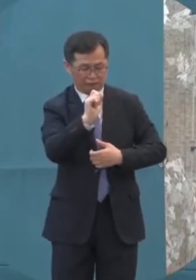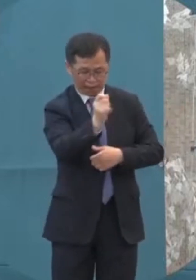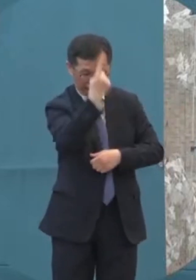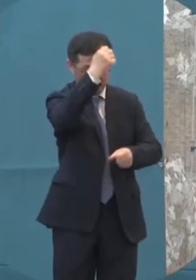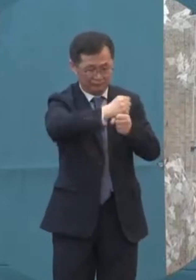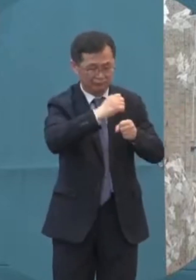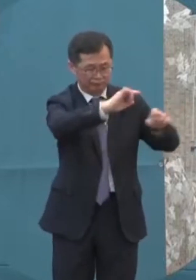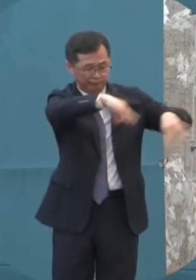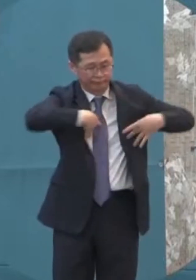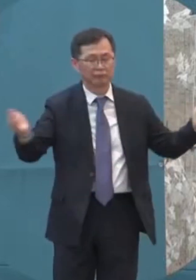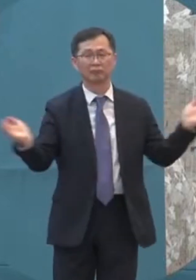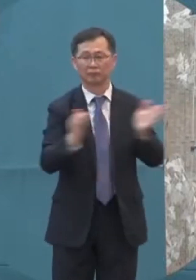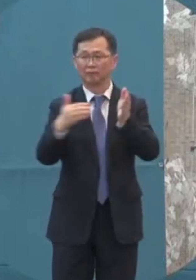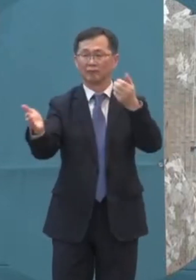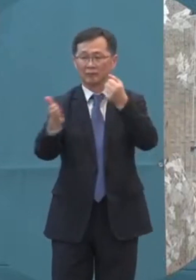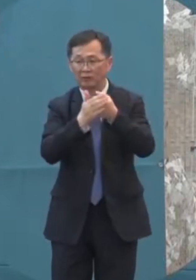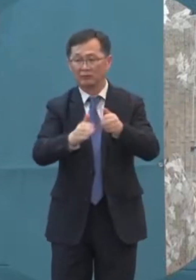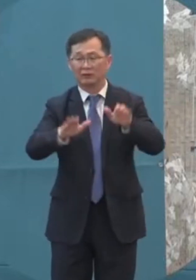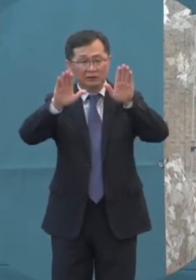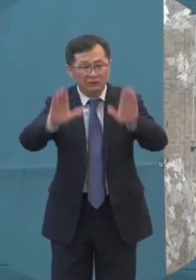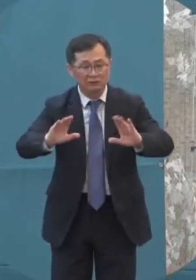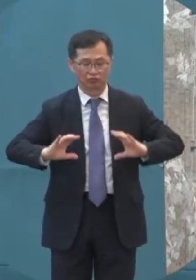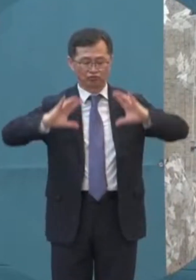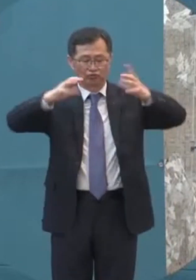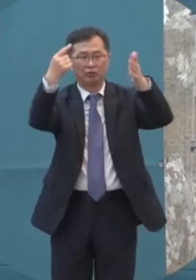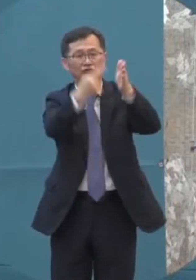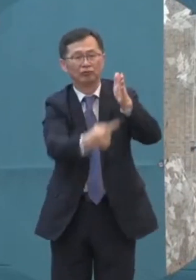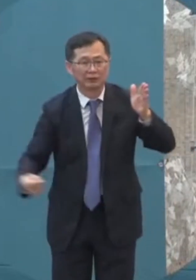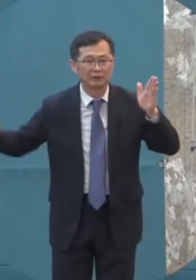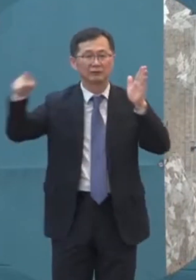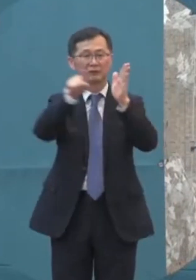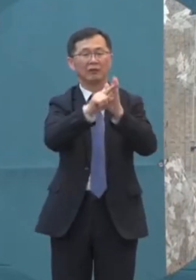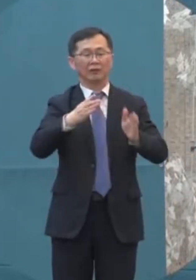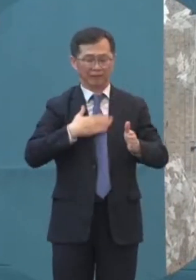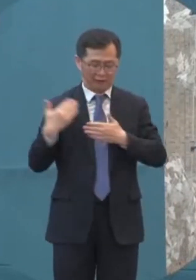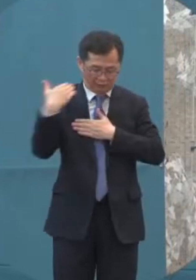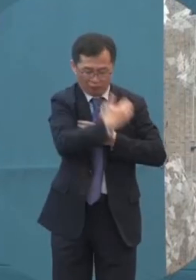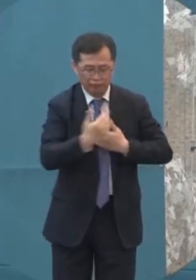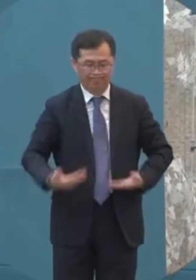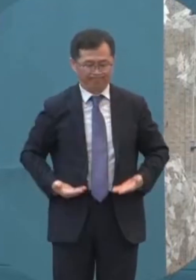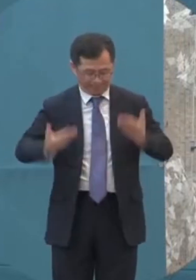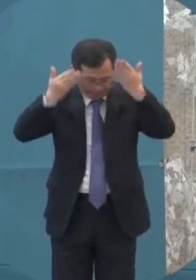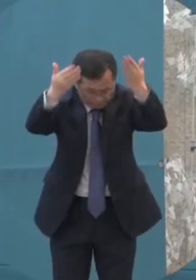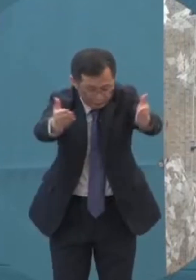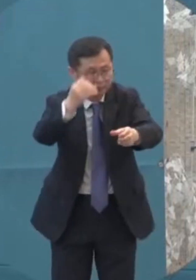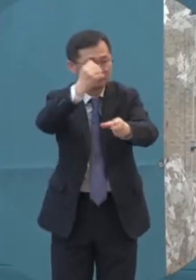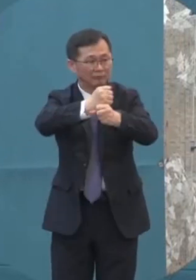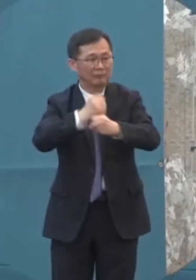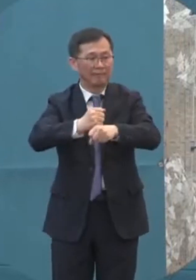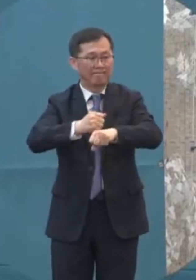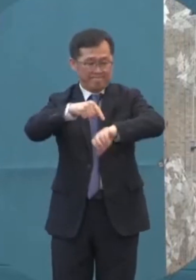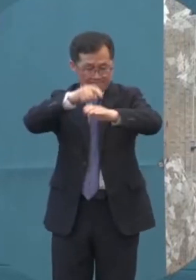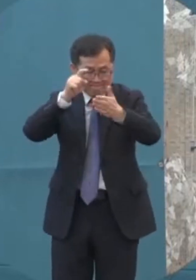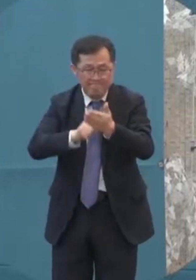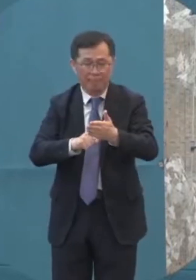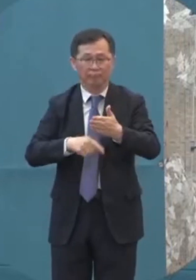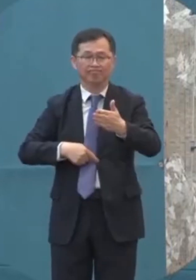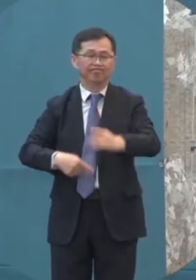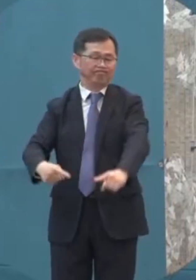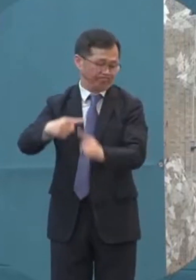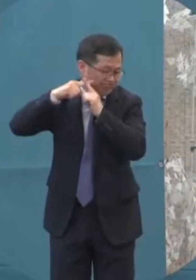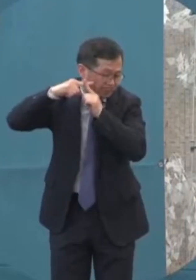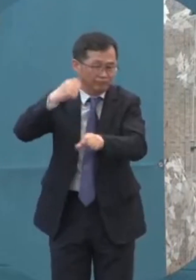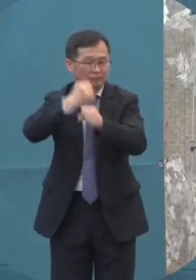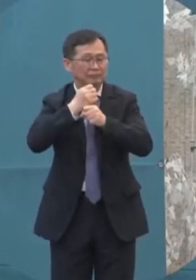초래했으면 이제는 국가를 위해서 내 한 몸 바치겠다는 그런 비장함과 결연함을 좀 보여줄